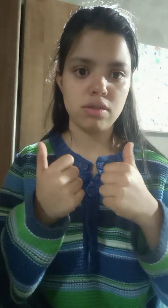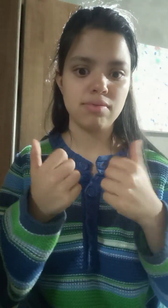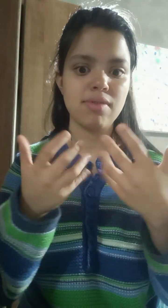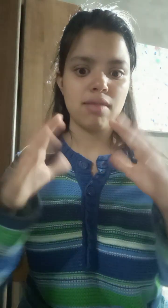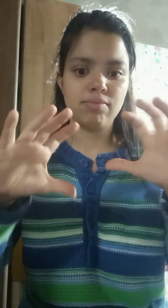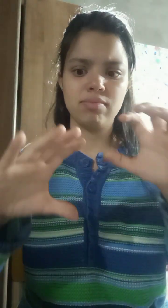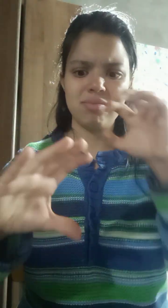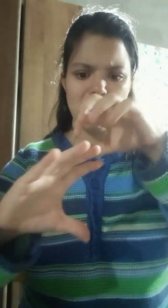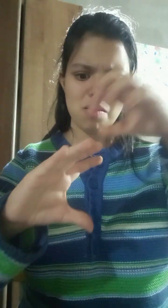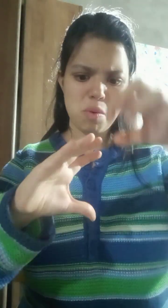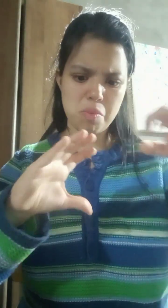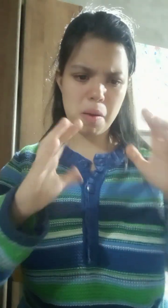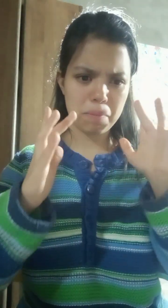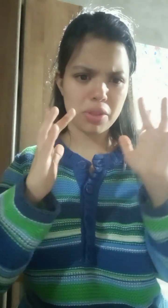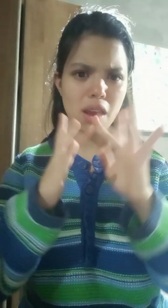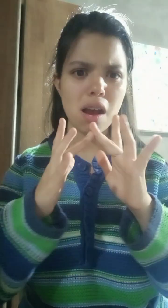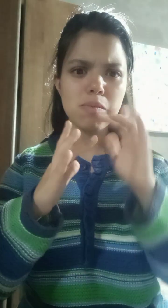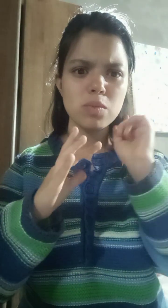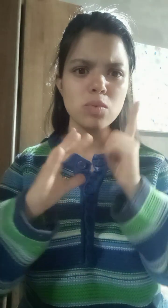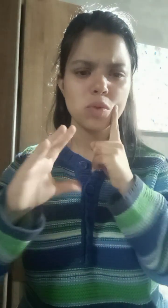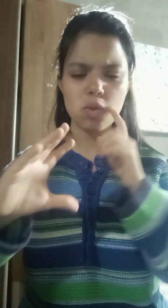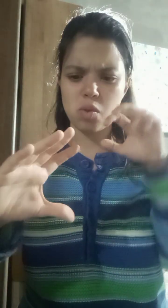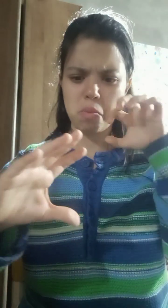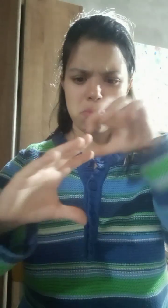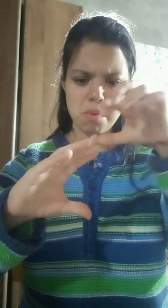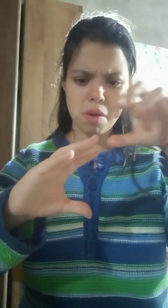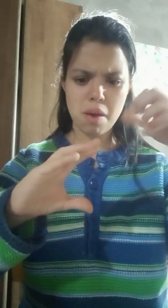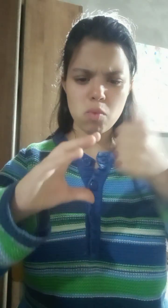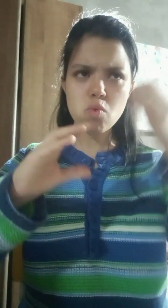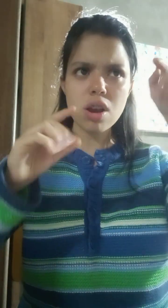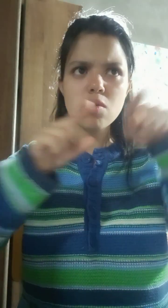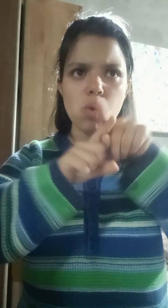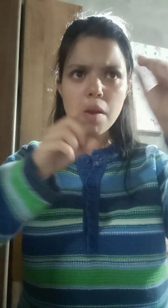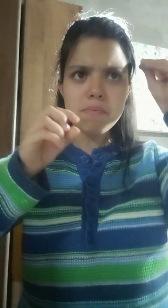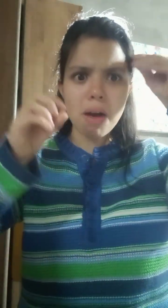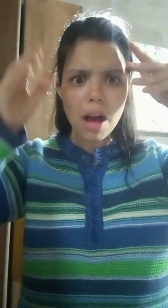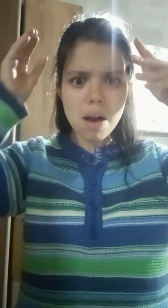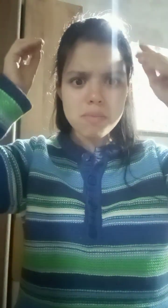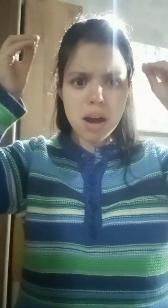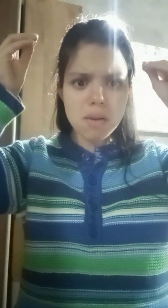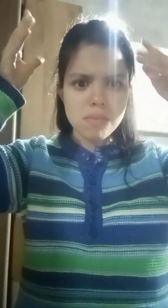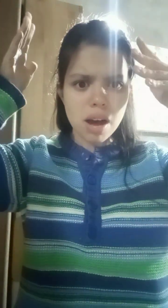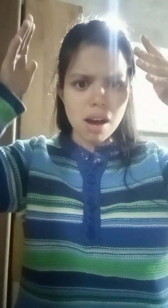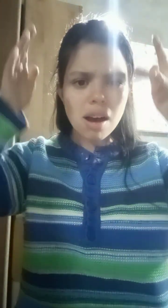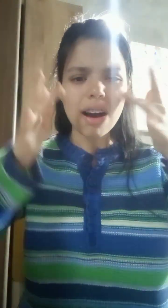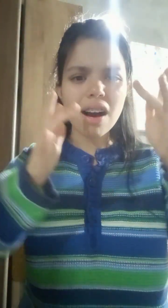estaban involucradas en el procesamiento de la lengua de signos en todos los estudios.